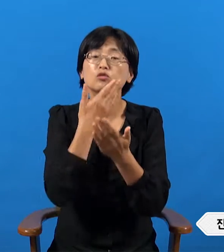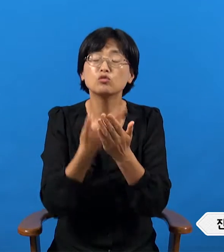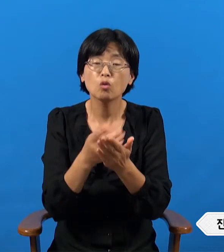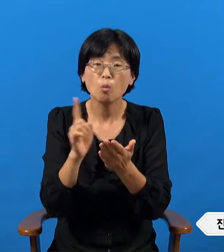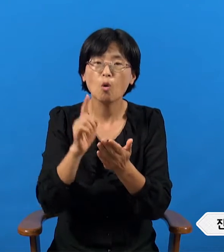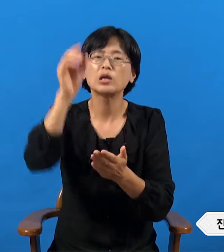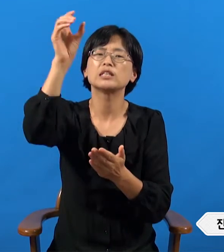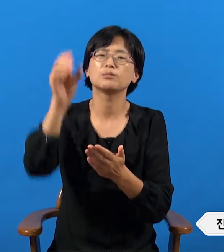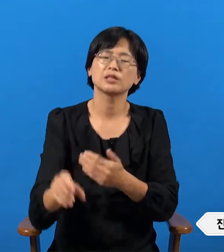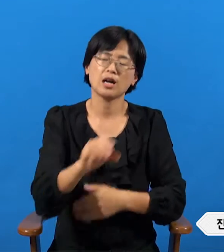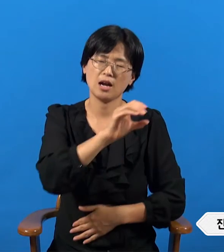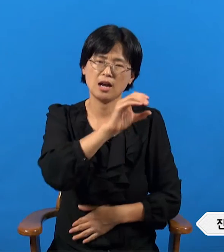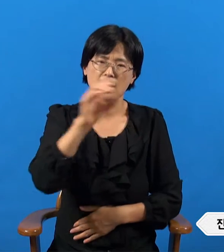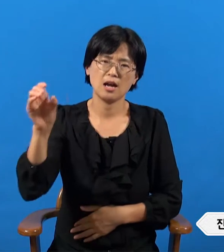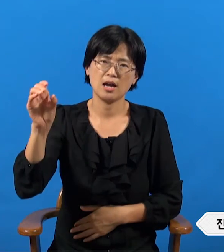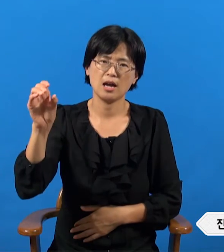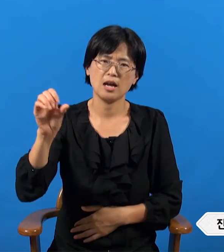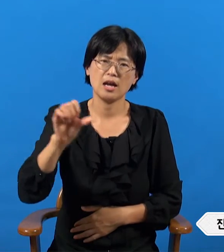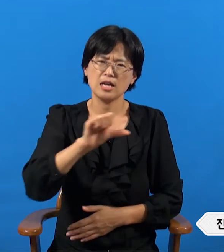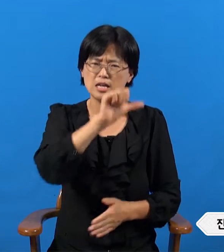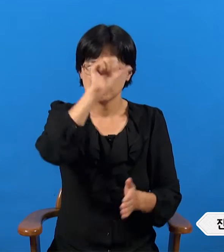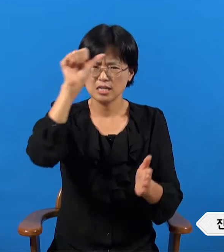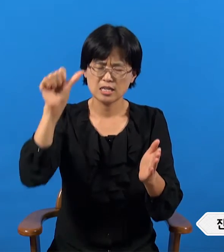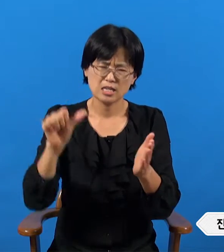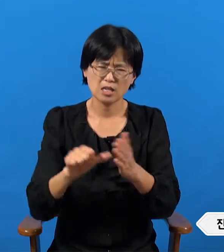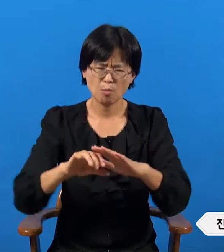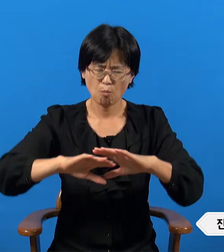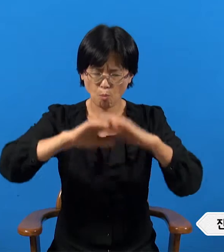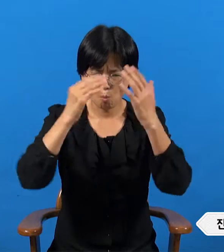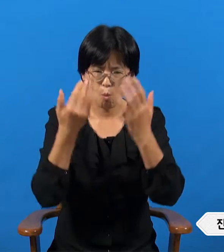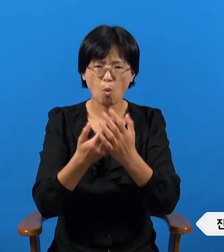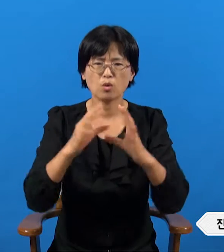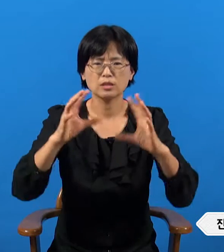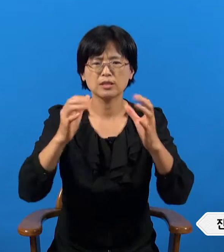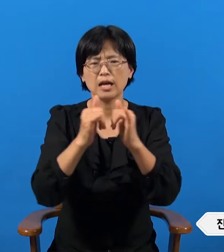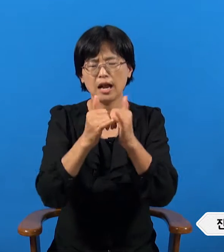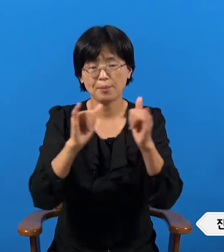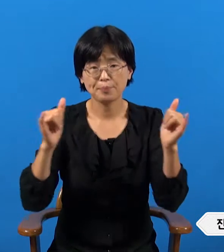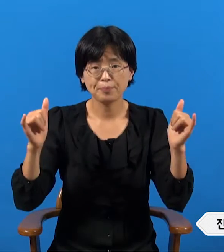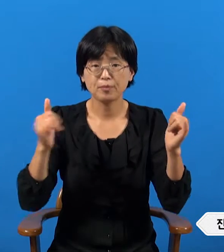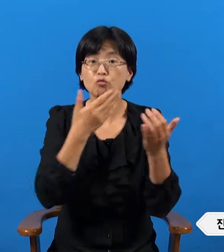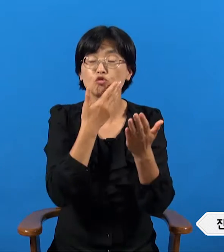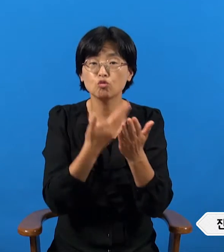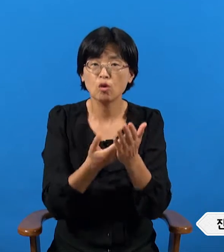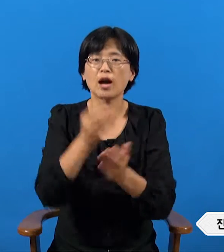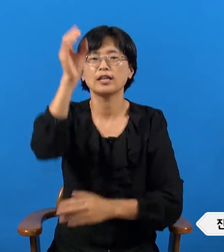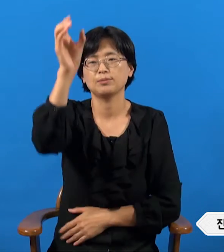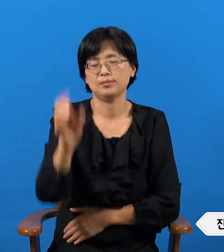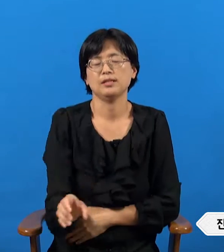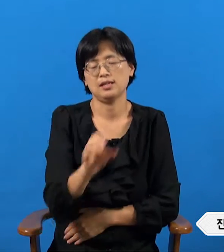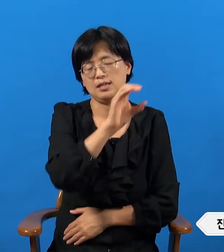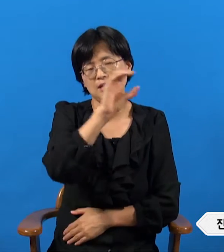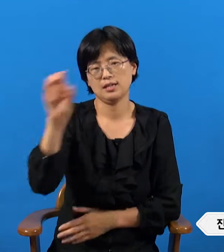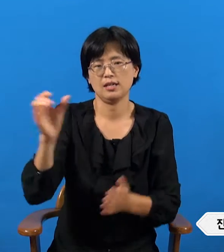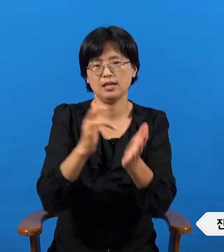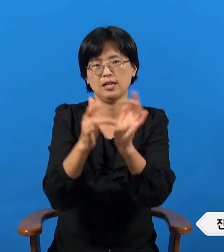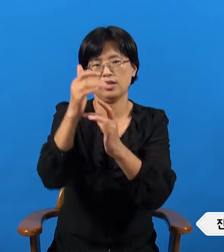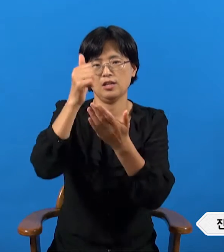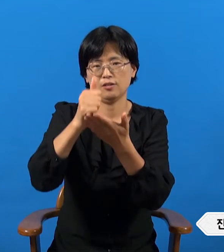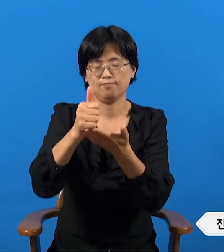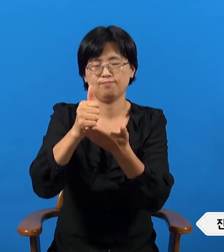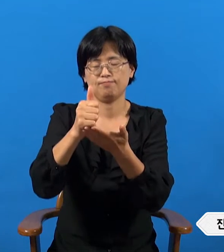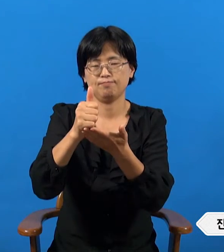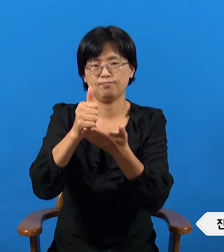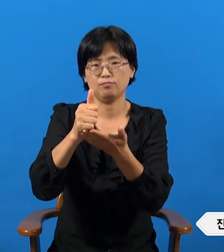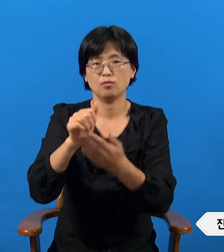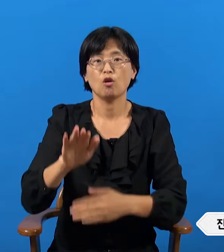되기 때문입니다. 인류 역사의 가장 중요한 변화가 바로 십자가가 되기 때문입니다. 이 예수 그리스도의 십자가가